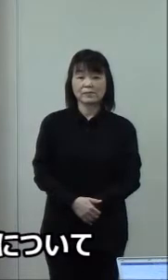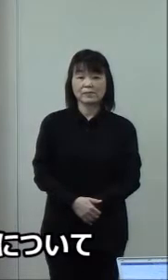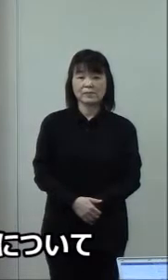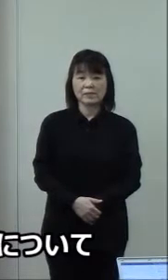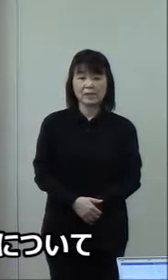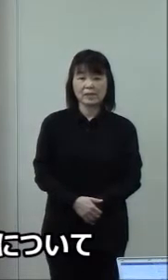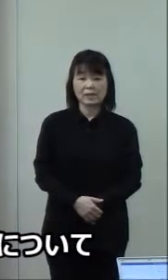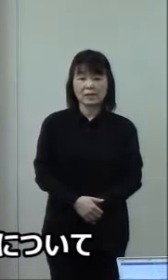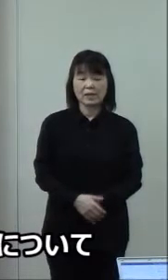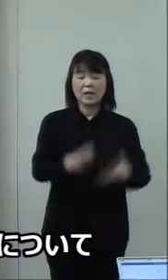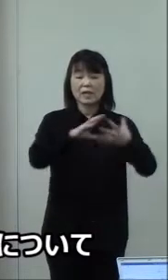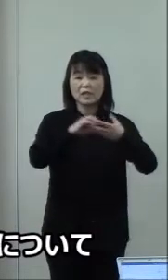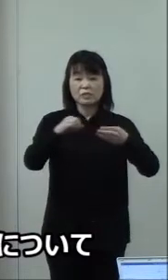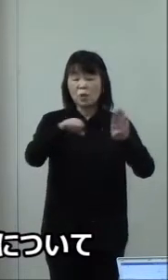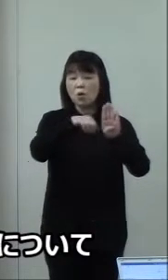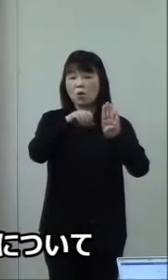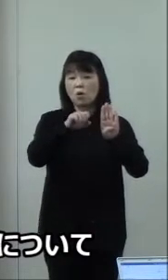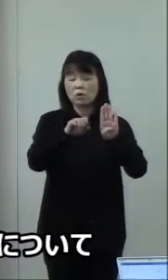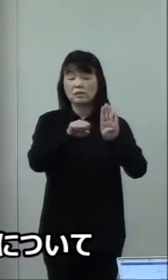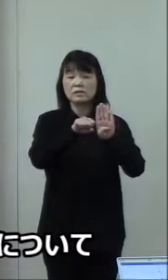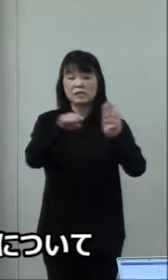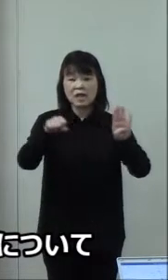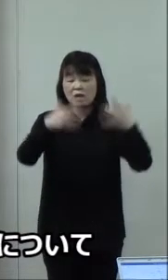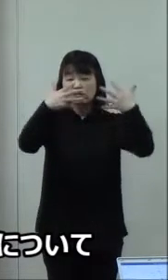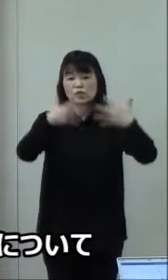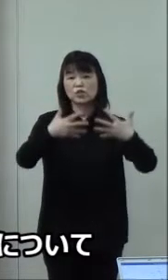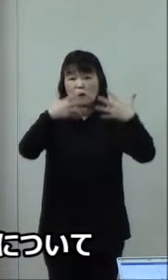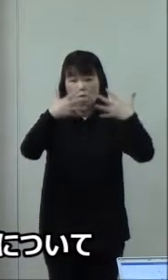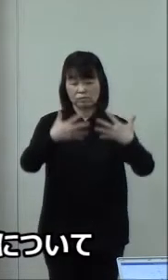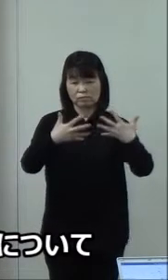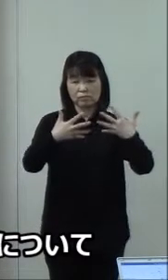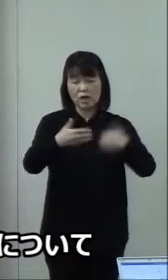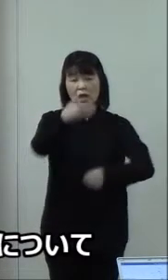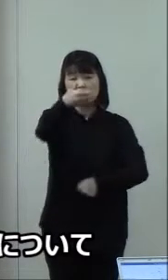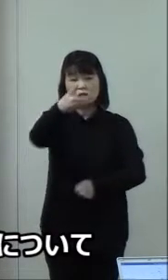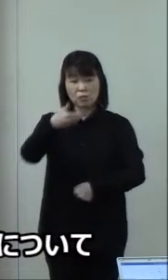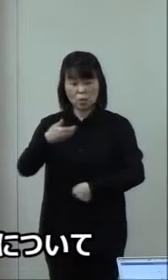いつもテレビジョン中村です。よろしくお願いします。すみません、